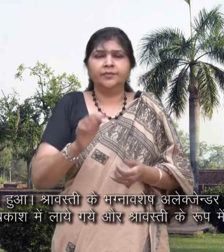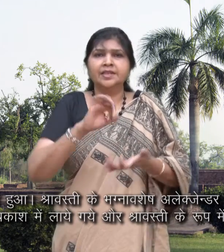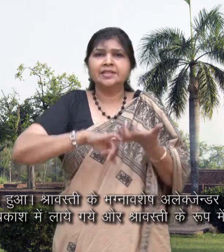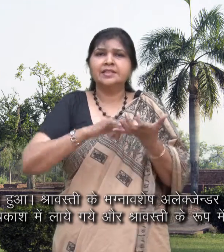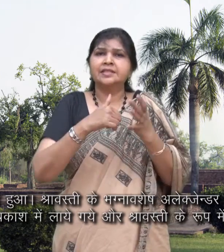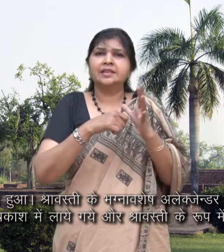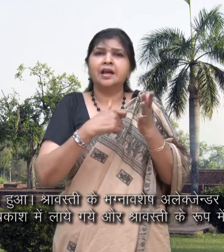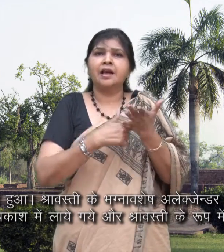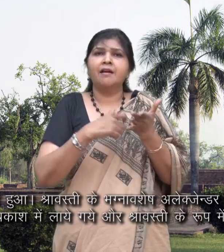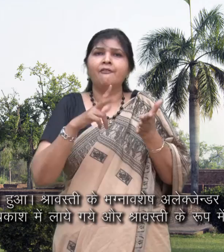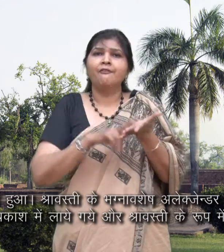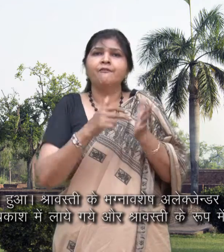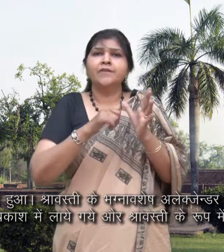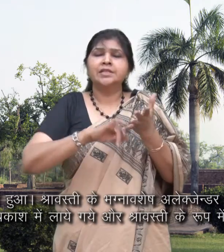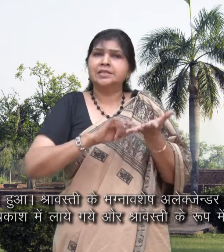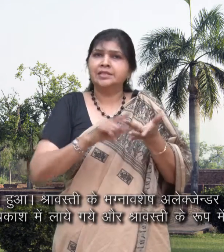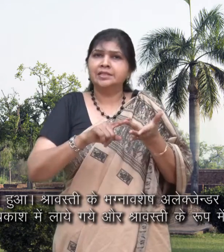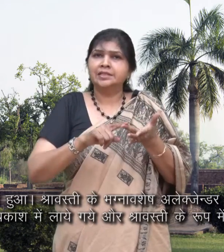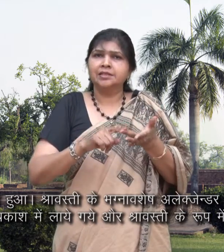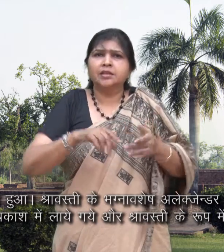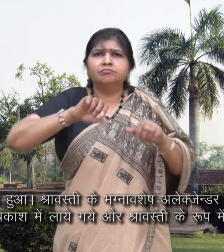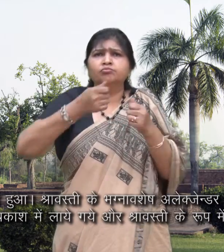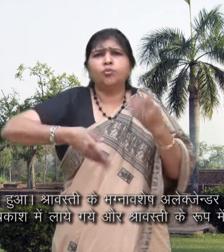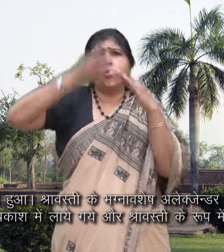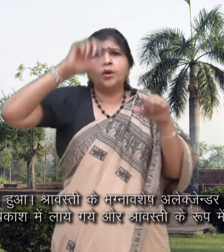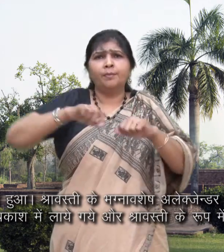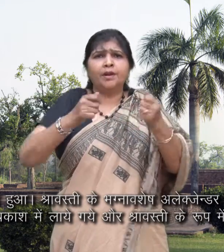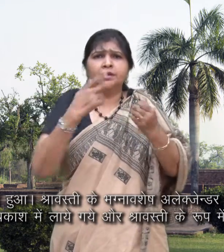श्रावस्ती के भग्नावशेष अलेक्जेंडर कनिंघम द्वारा